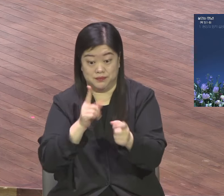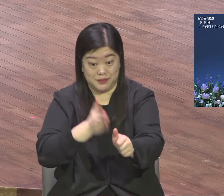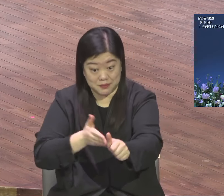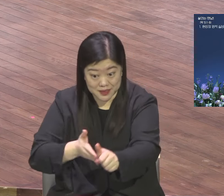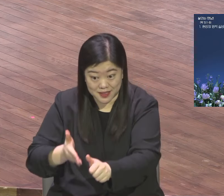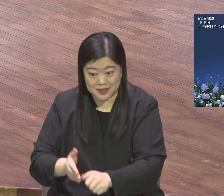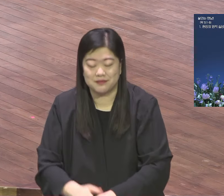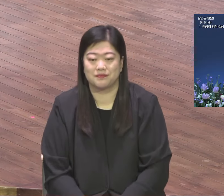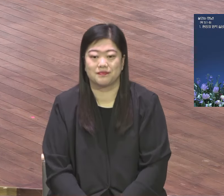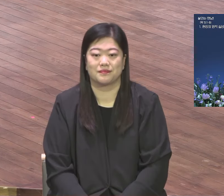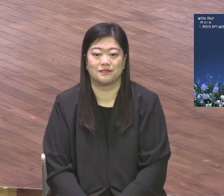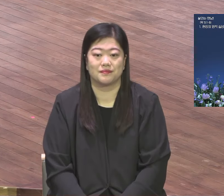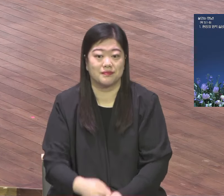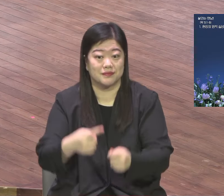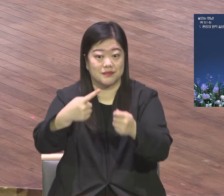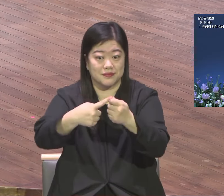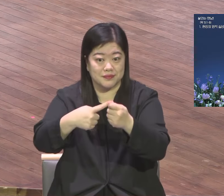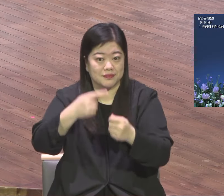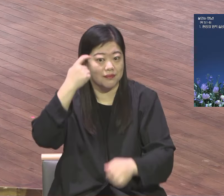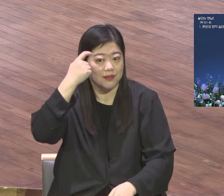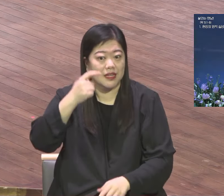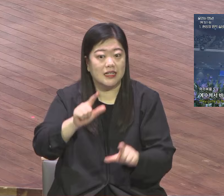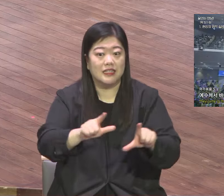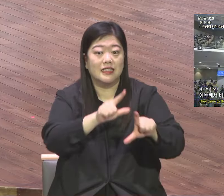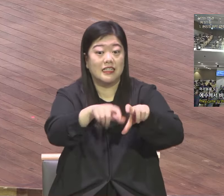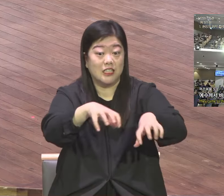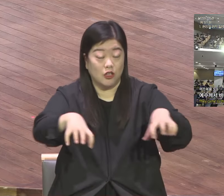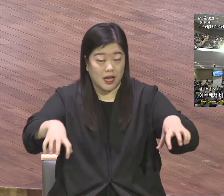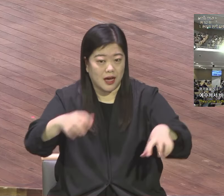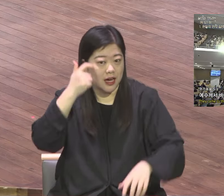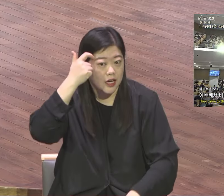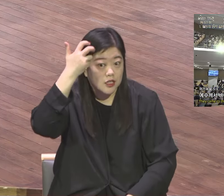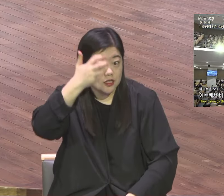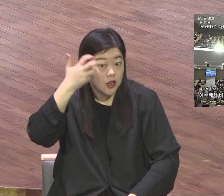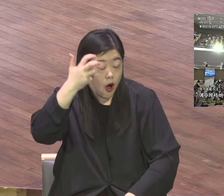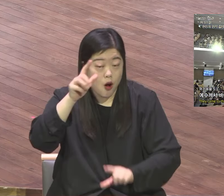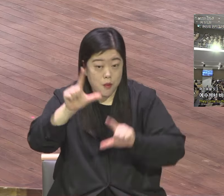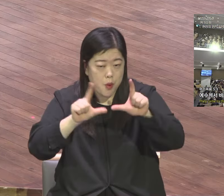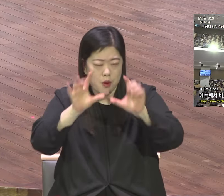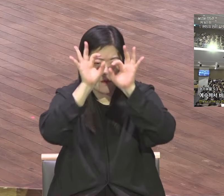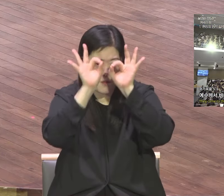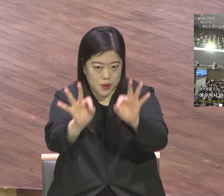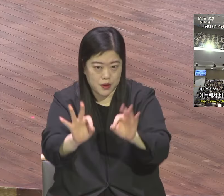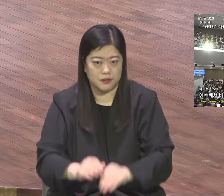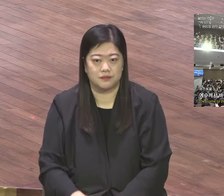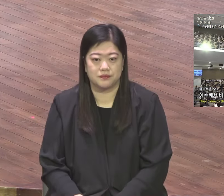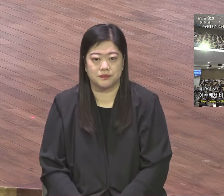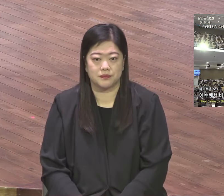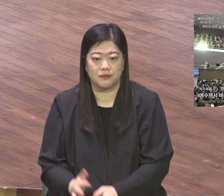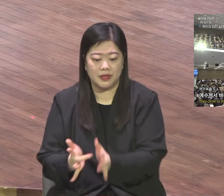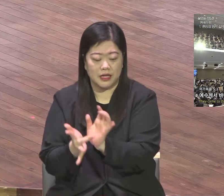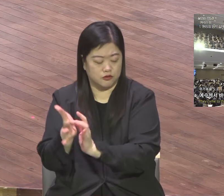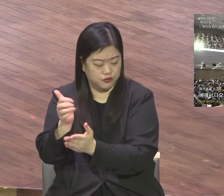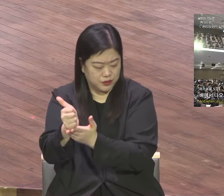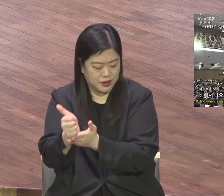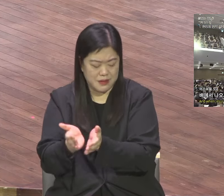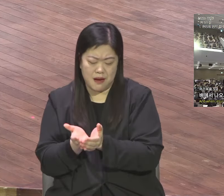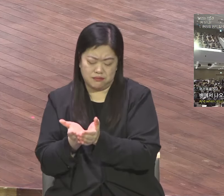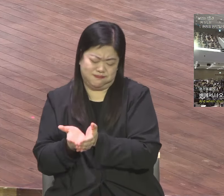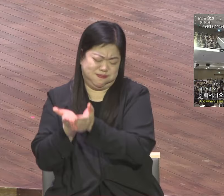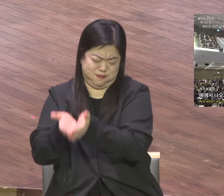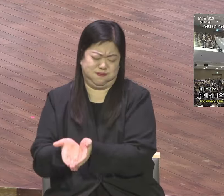현장의 영적 실상 보는 눈입니다. 1절입니다. 예수께서 바다 건너편 그라사인의 지방에